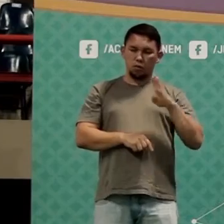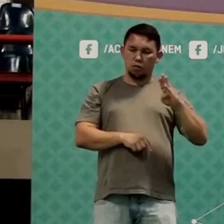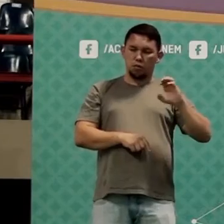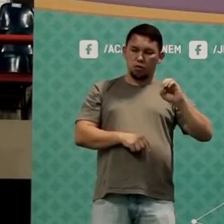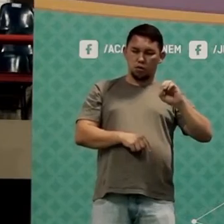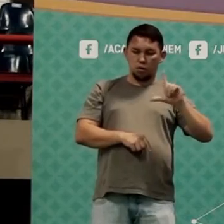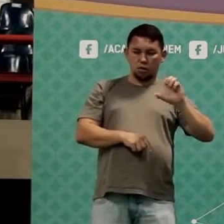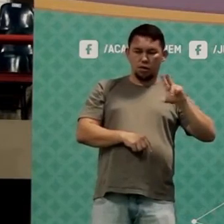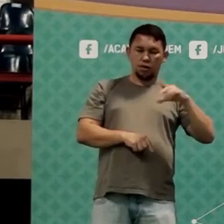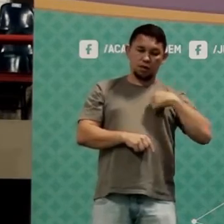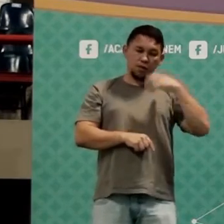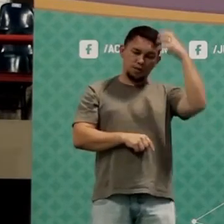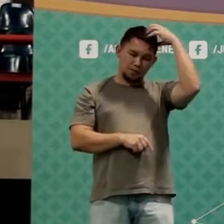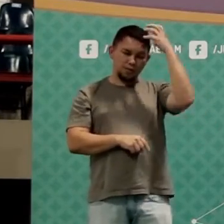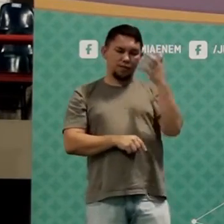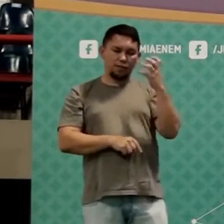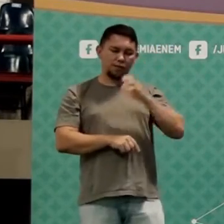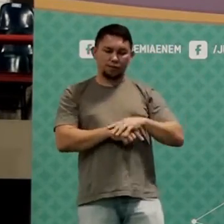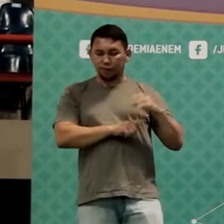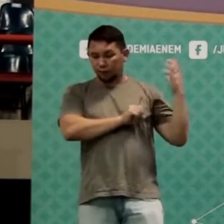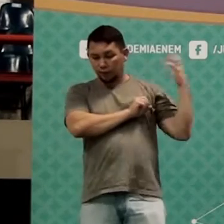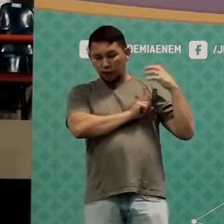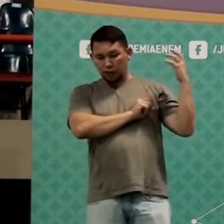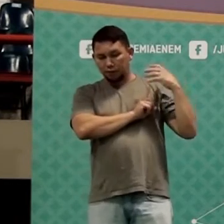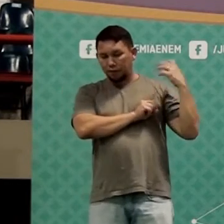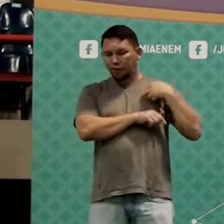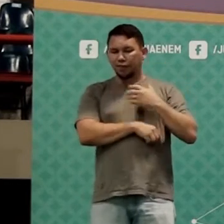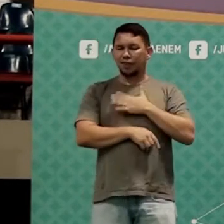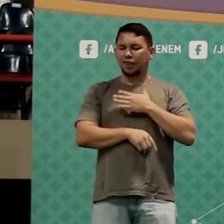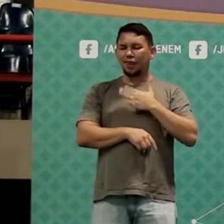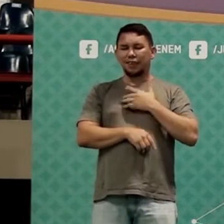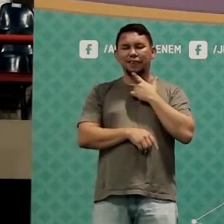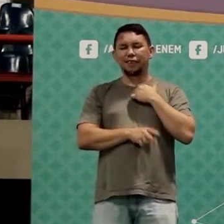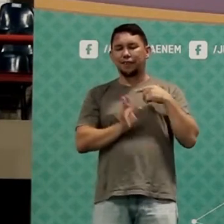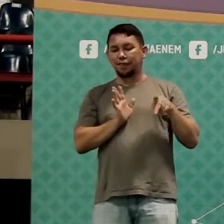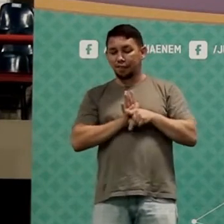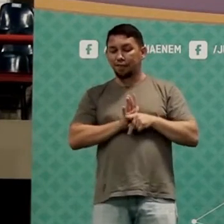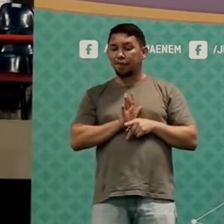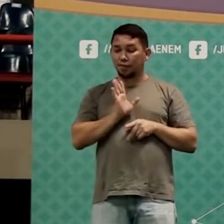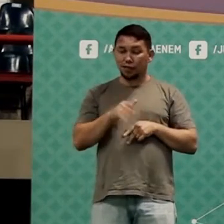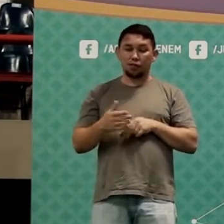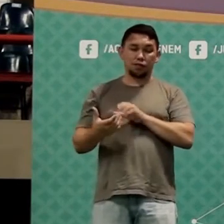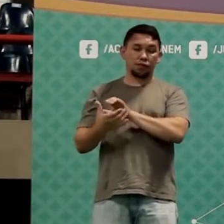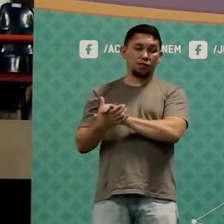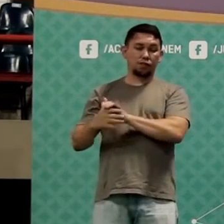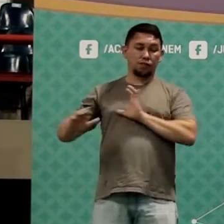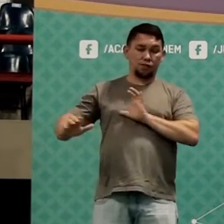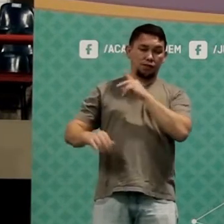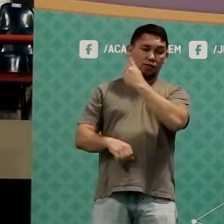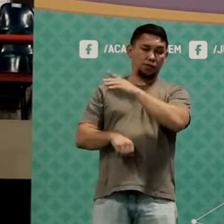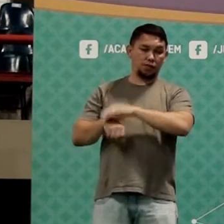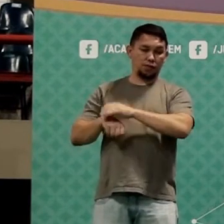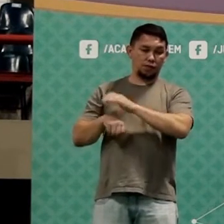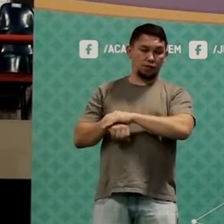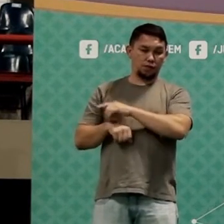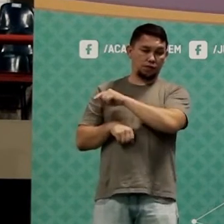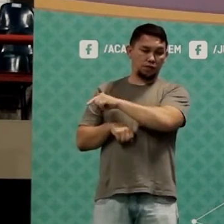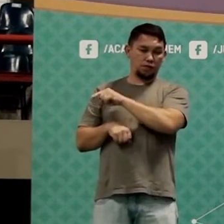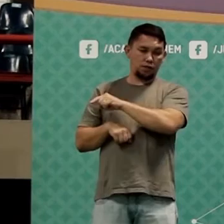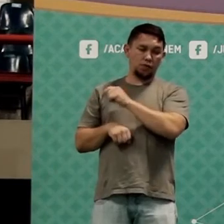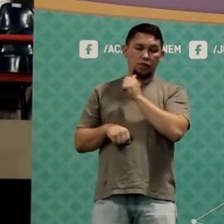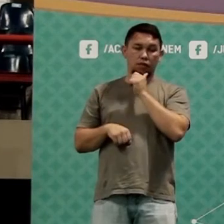queria, entenda, ele já queria. Ela só está falando o que ele quer. Ele já queria se